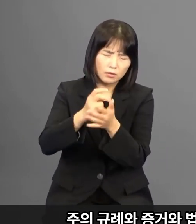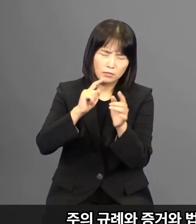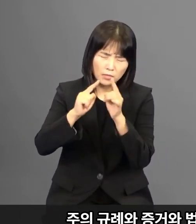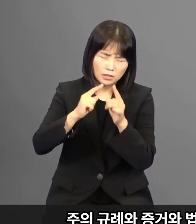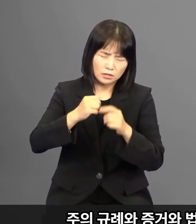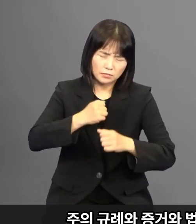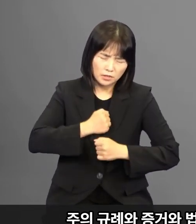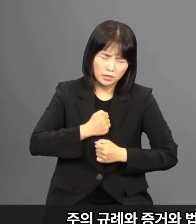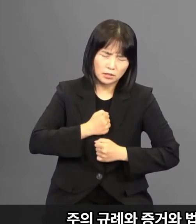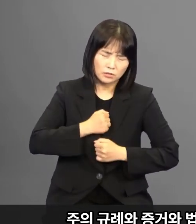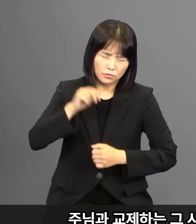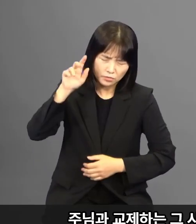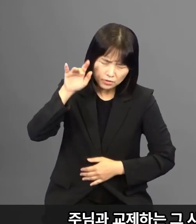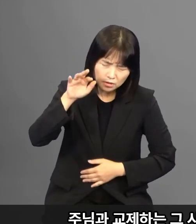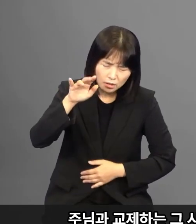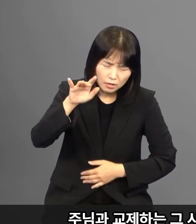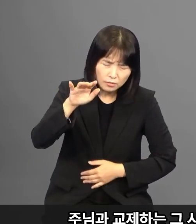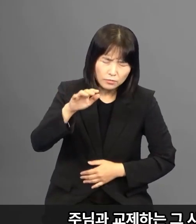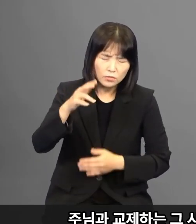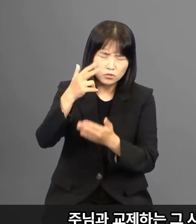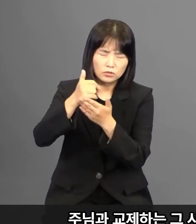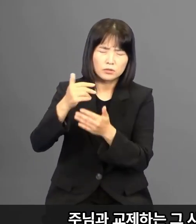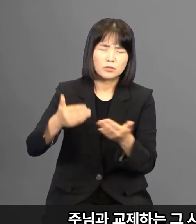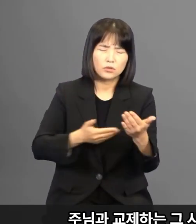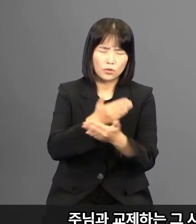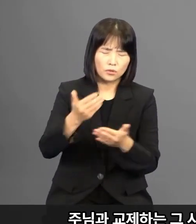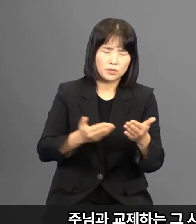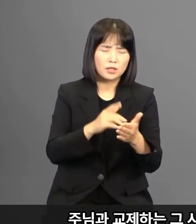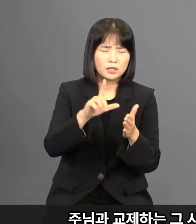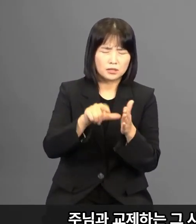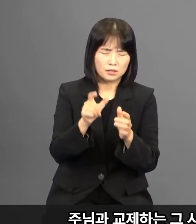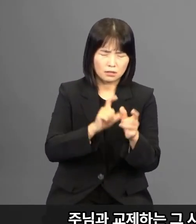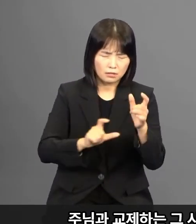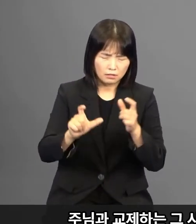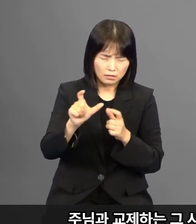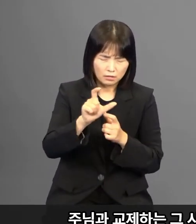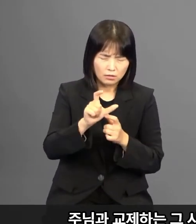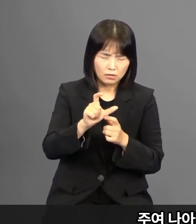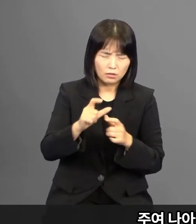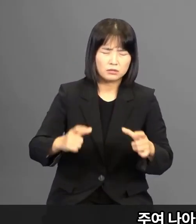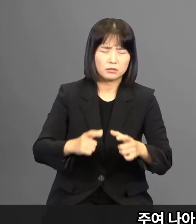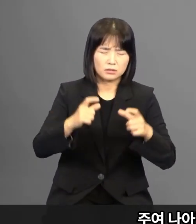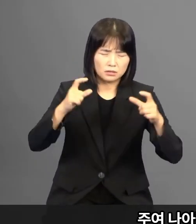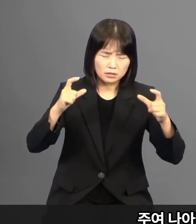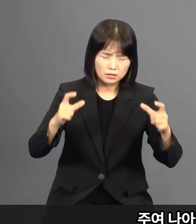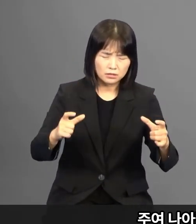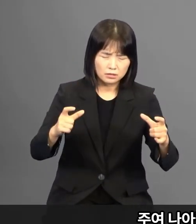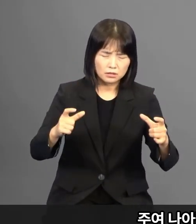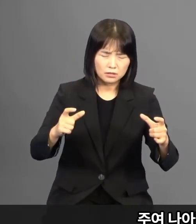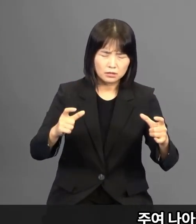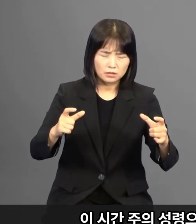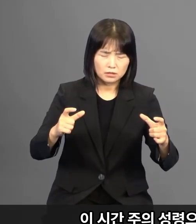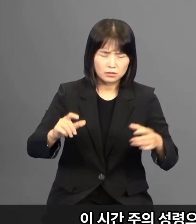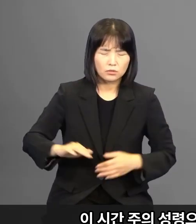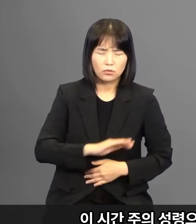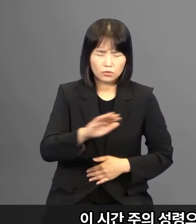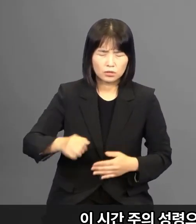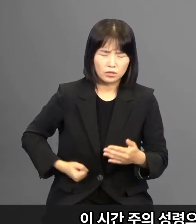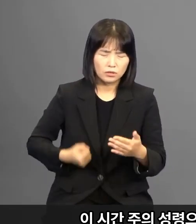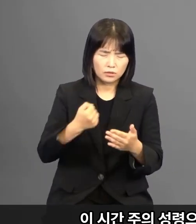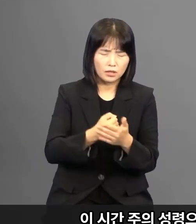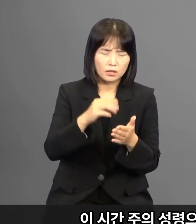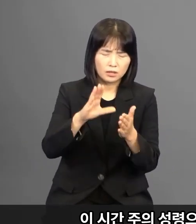지키며 사모하며 주님과 교제하는 그 시간을 더욱더 확보하며 나아가도록 주여 나갈 때, 우리가 결단할 때 이 시간